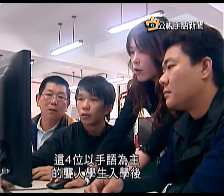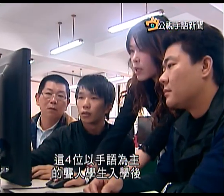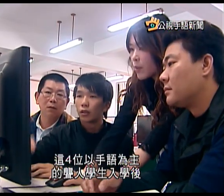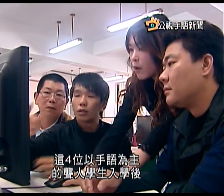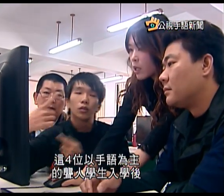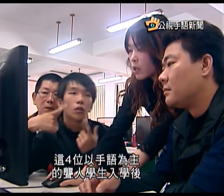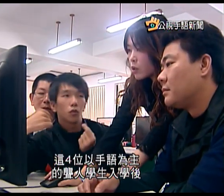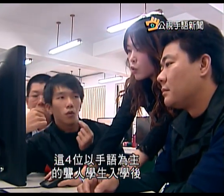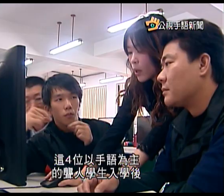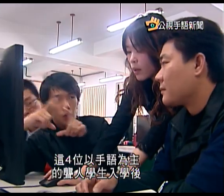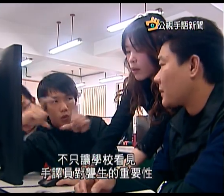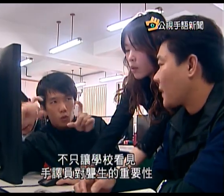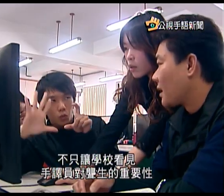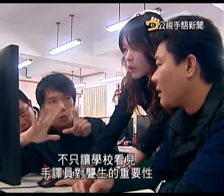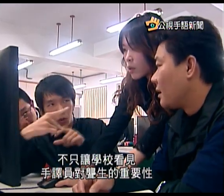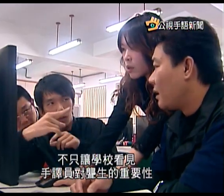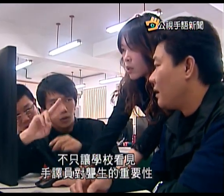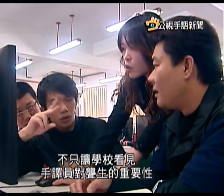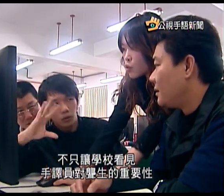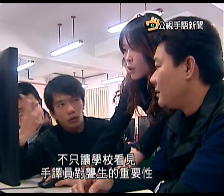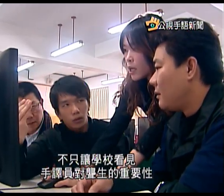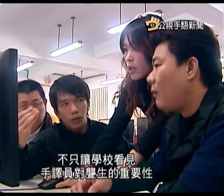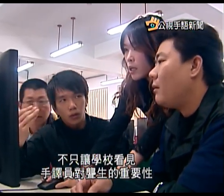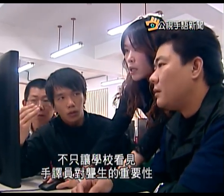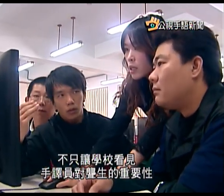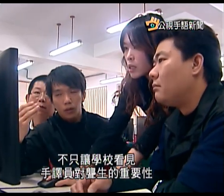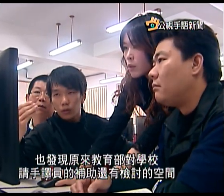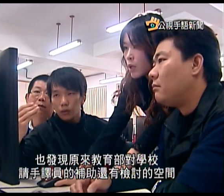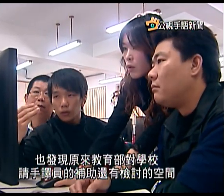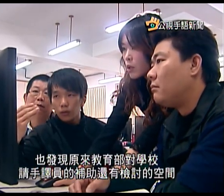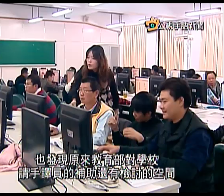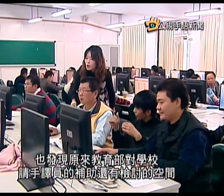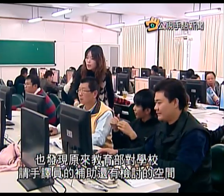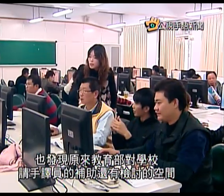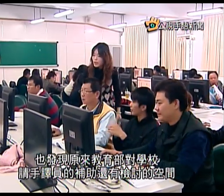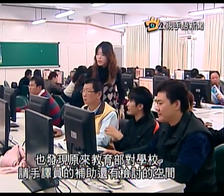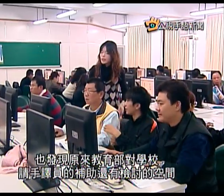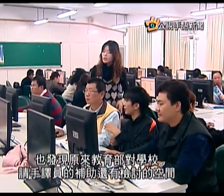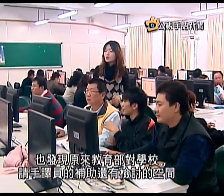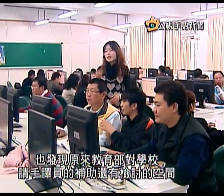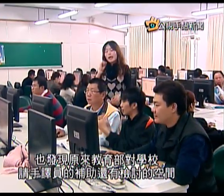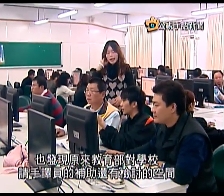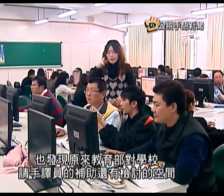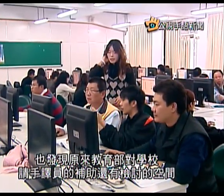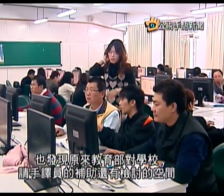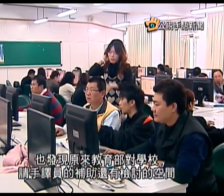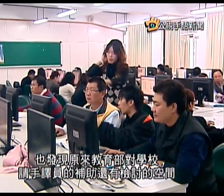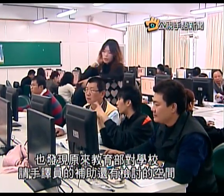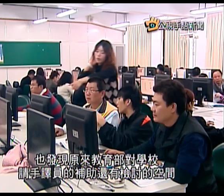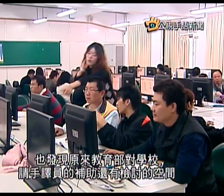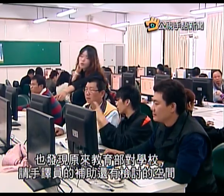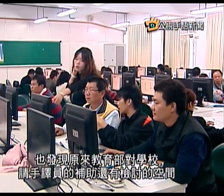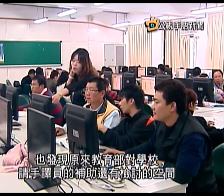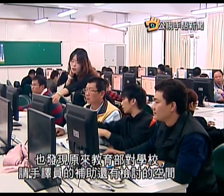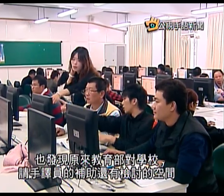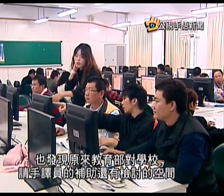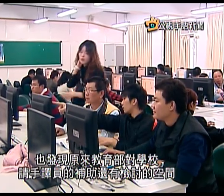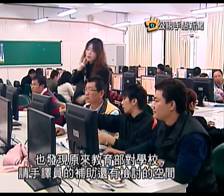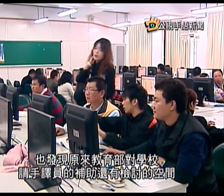让学校看见手译员对聋生的重要性，也发现原来教育部对学校请手译员的补助还有检讨的空间。记者